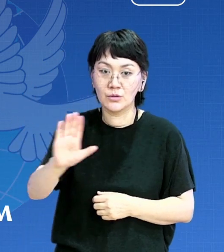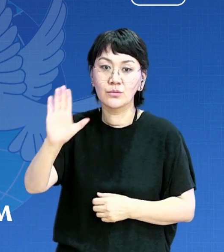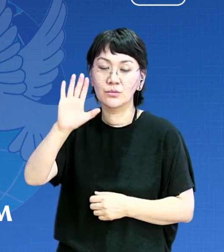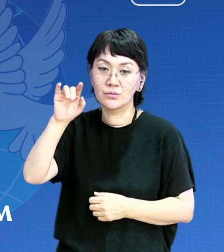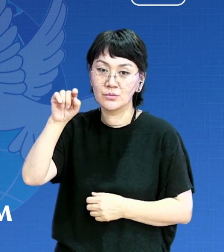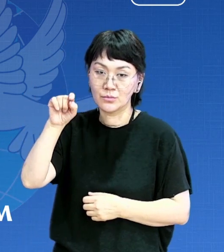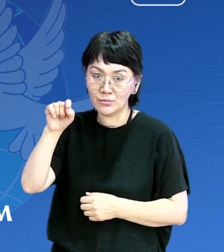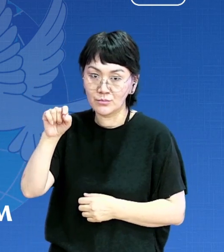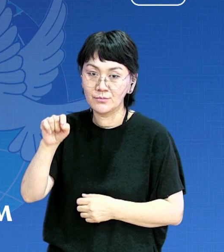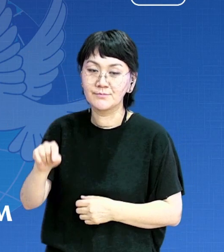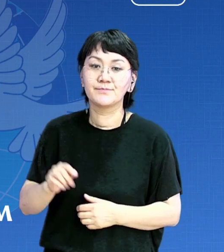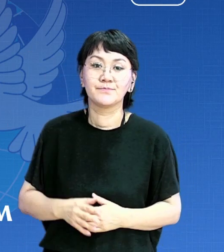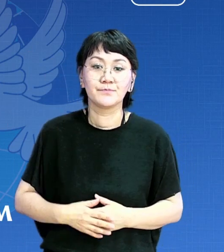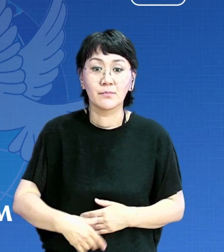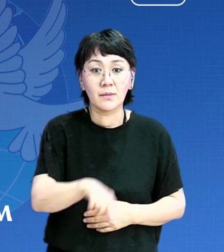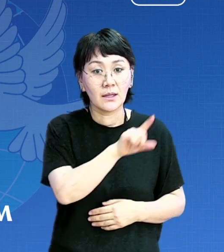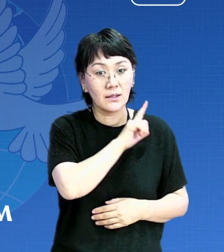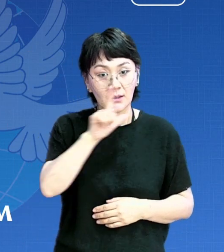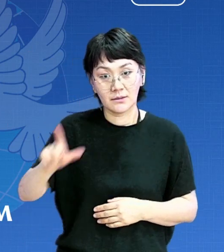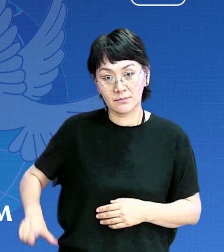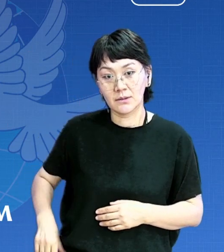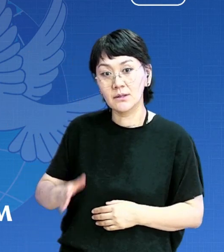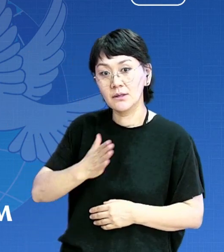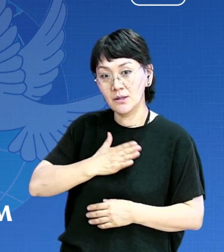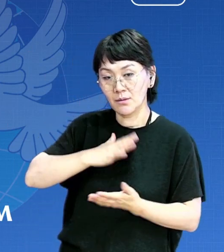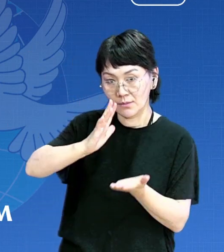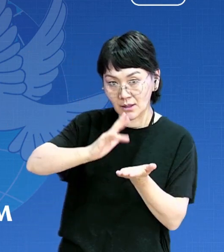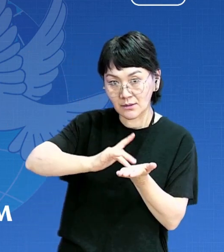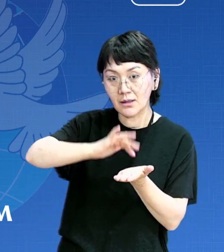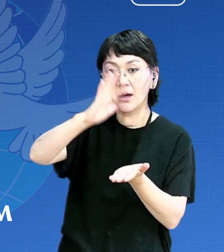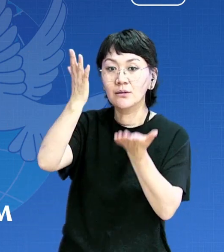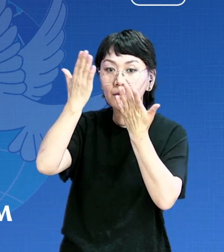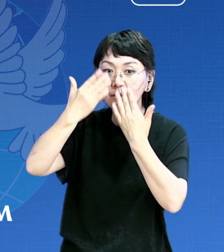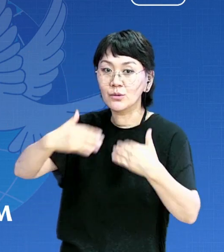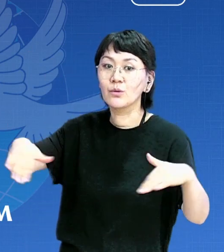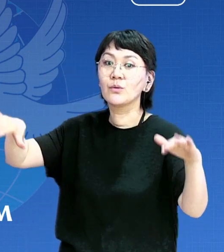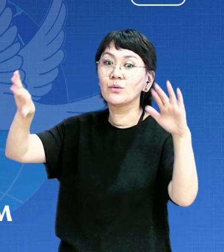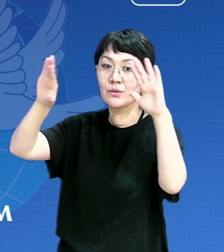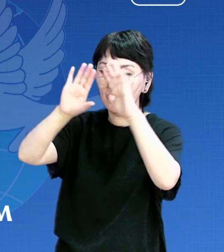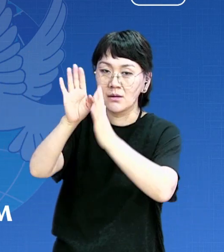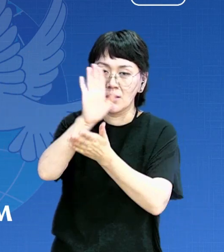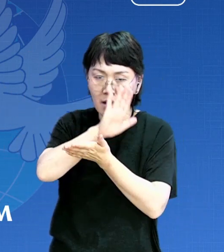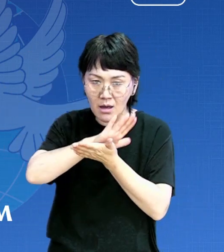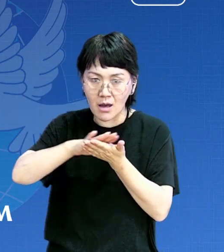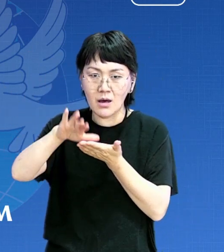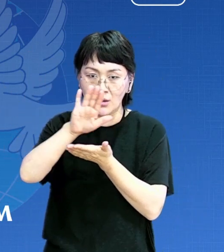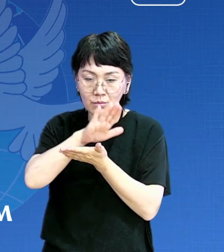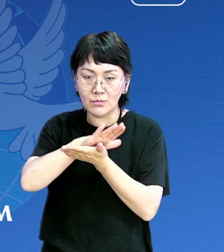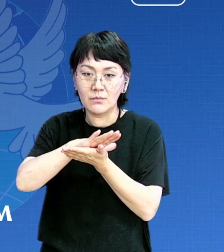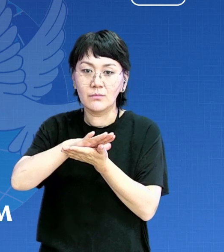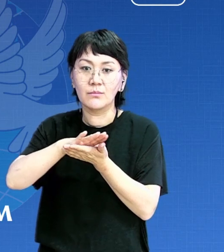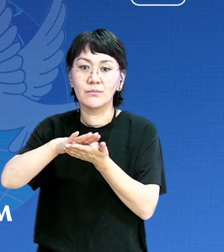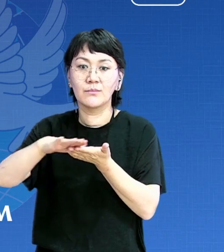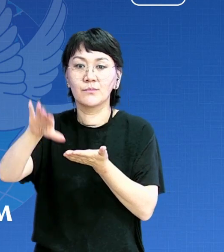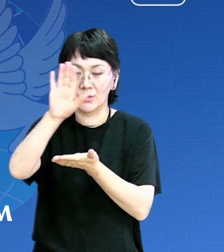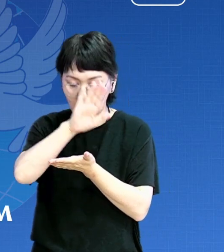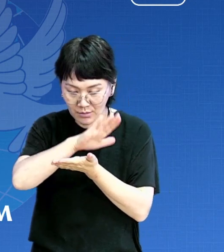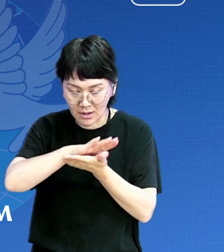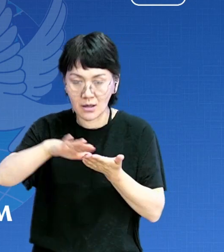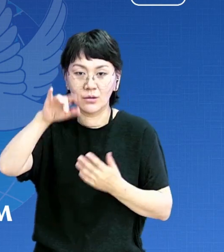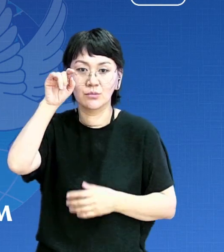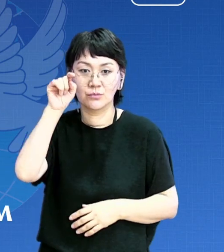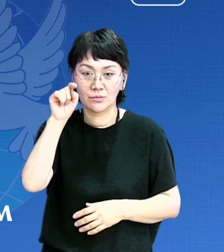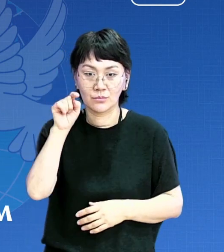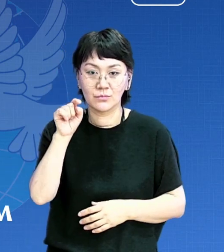мөнхийн мөнхийн юм. Эхэзний минь алдар тулас, эрүн